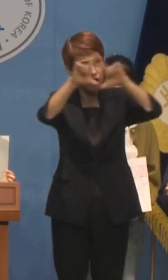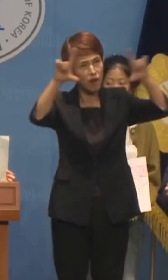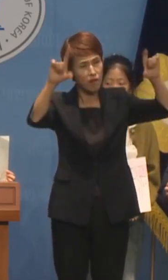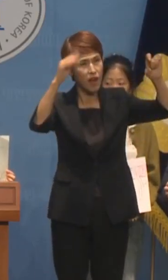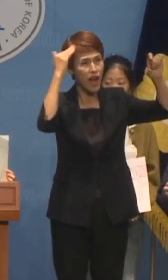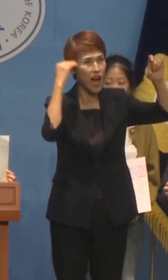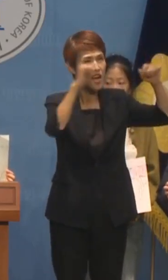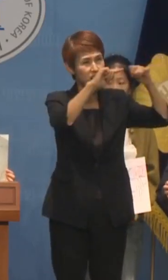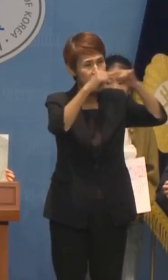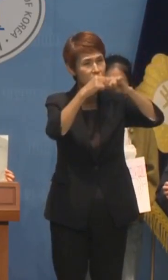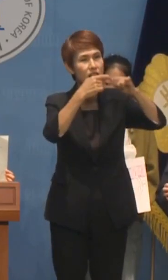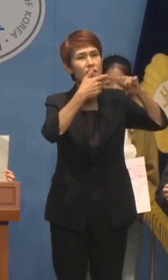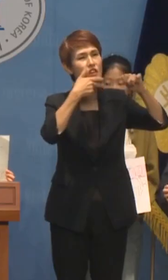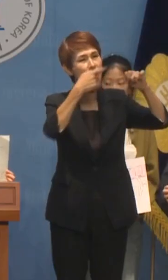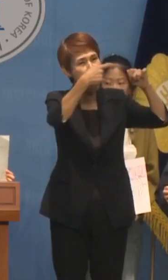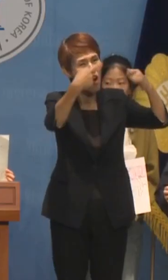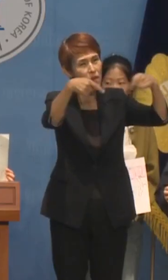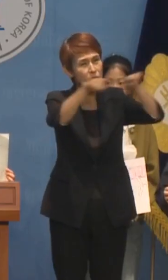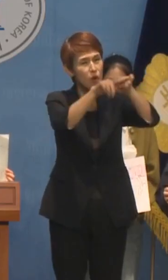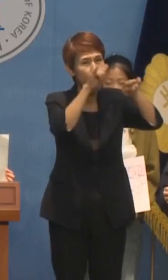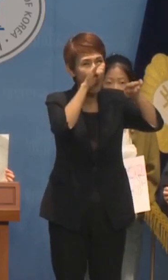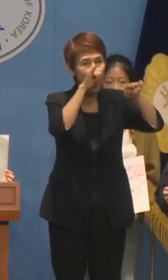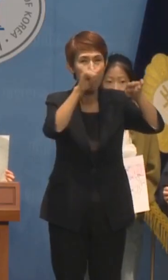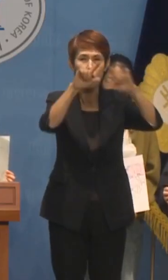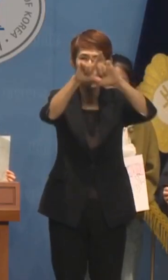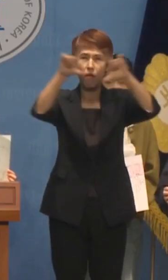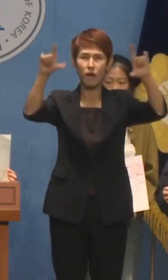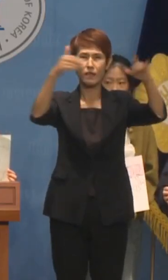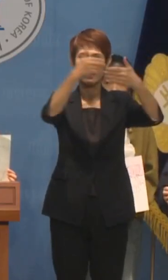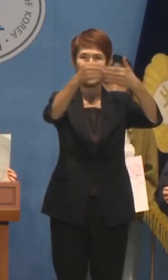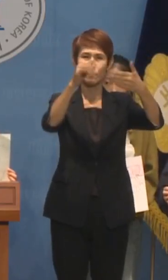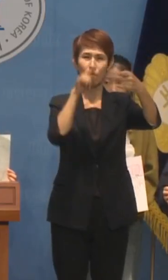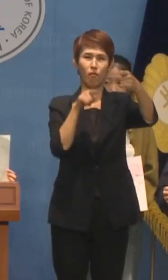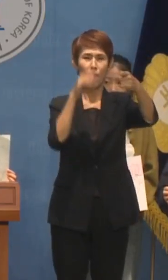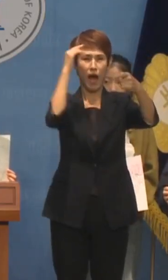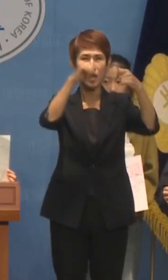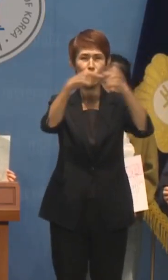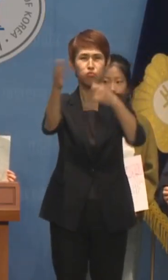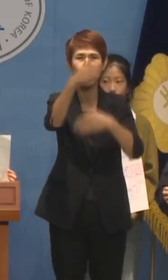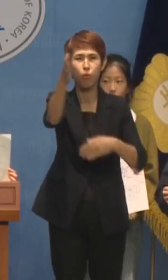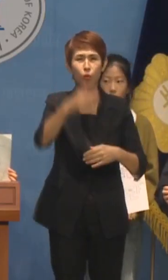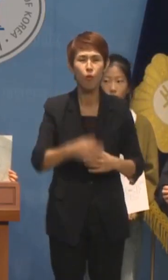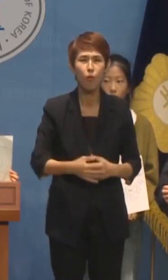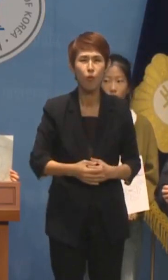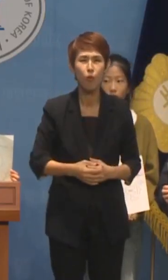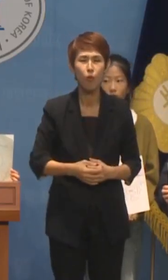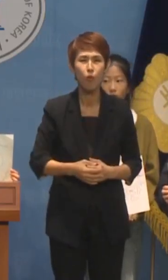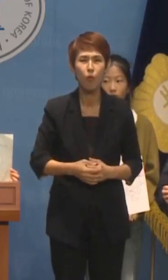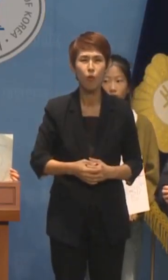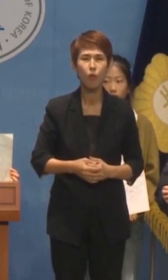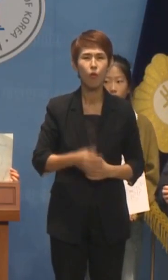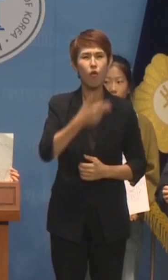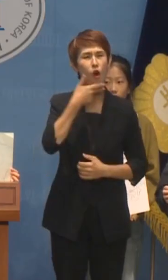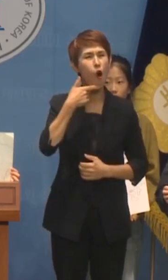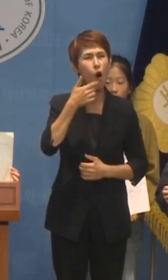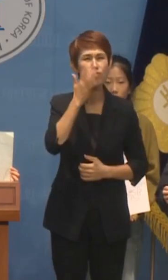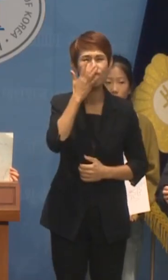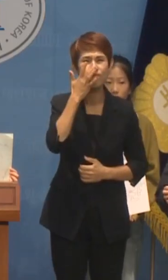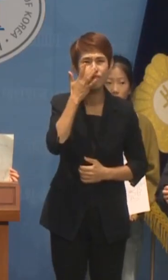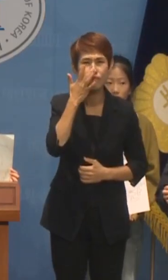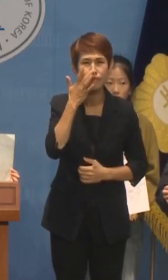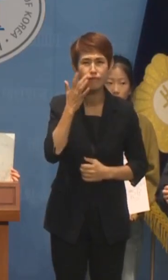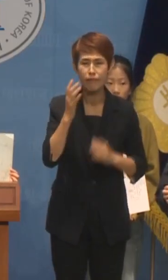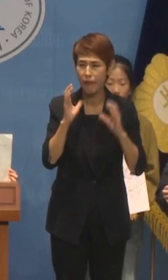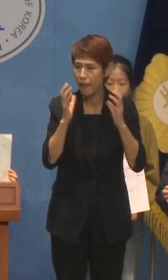함께 적혀져 있지만 어떤 것들은 그림만 있거나 한글이 없었습니다. 그래서 외국어를 모르는